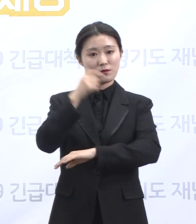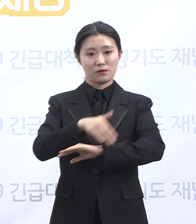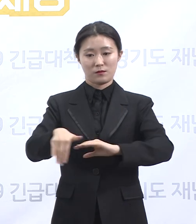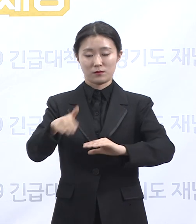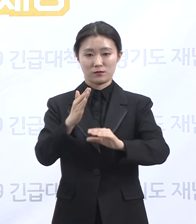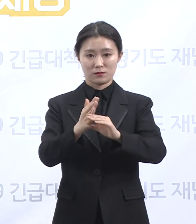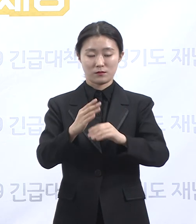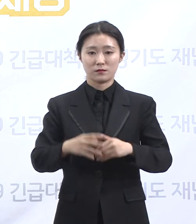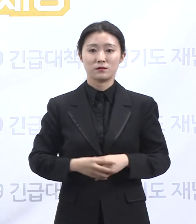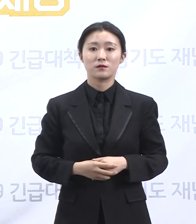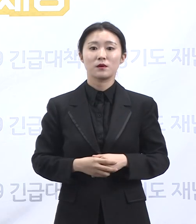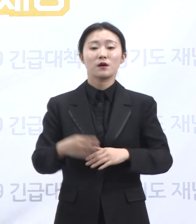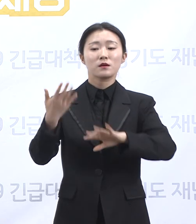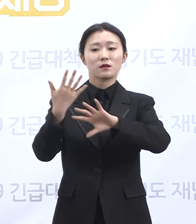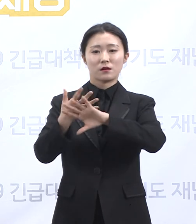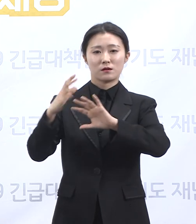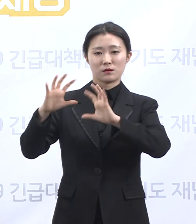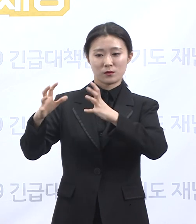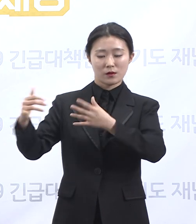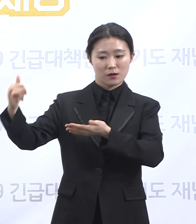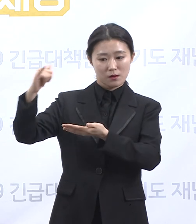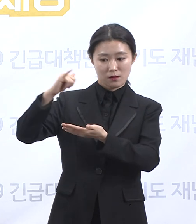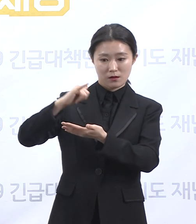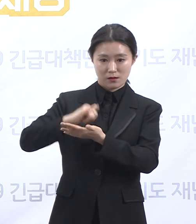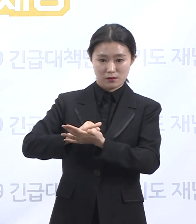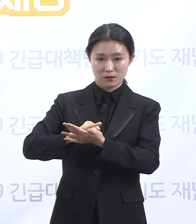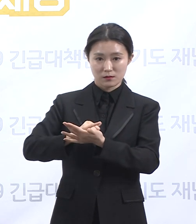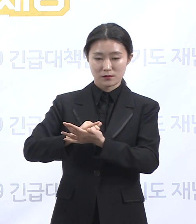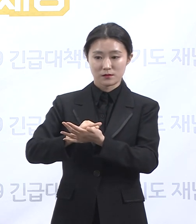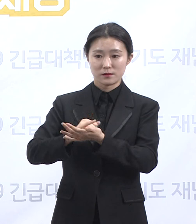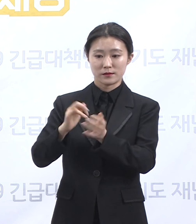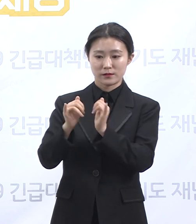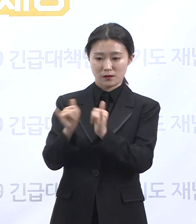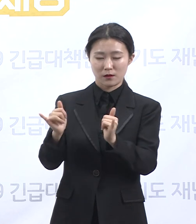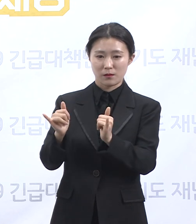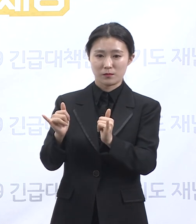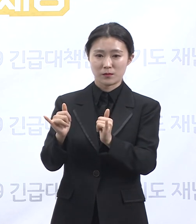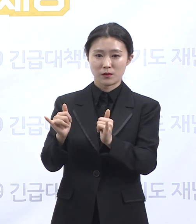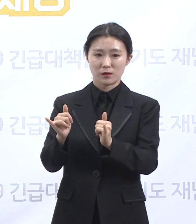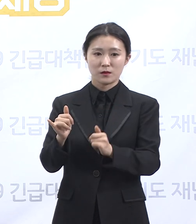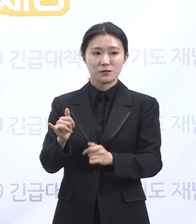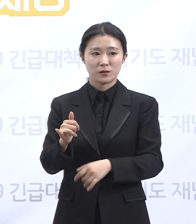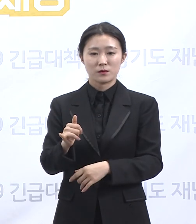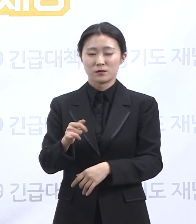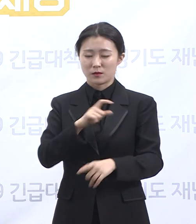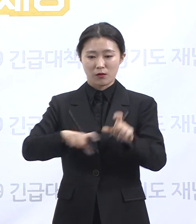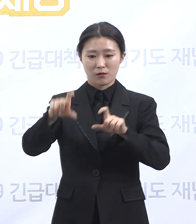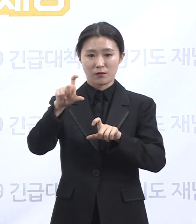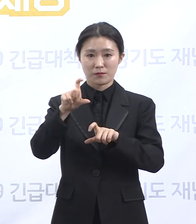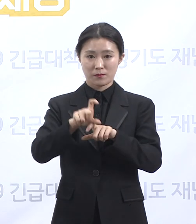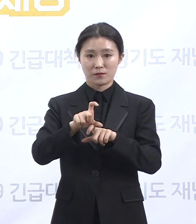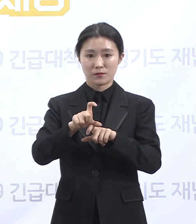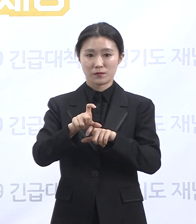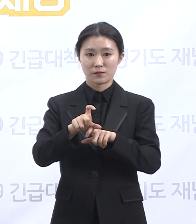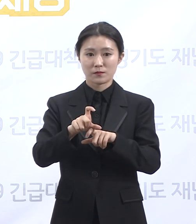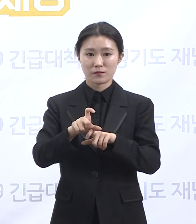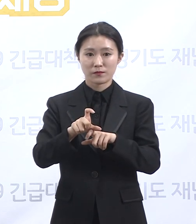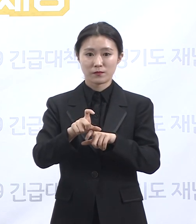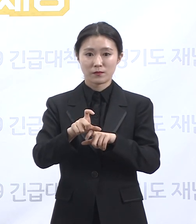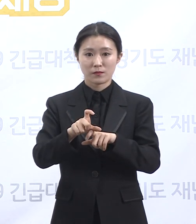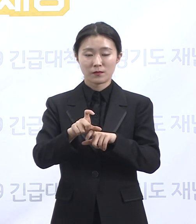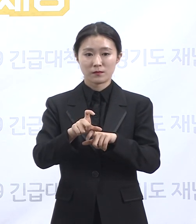해외에서 입국하시는 도민께 각별한 주의를 다시 한번 당부드립니다. 해외에서 입국하시는 분들은 검역을 충실히 받아주시기